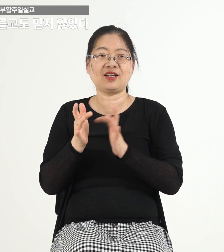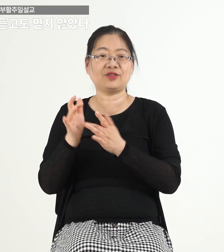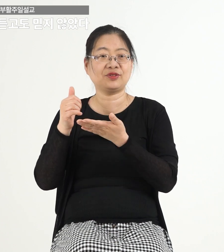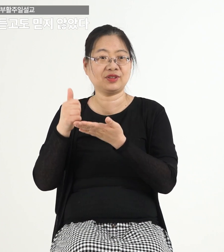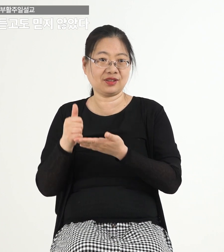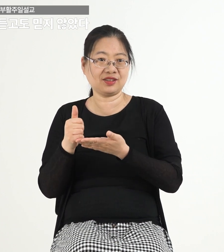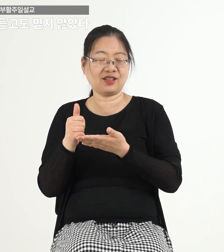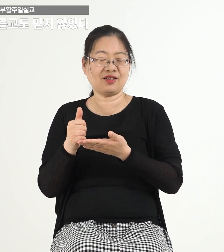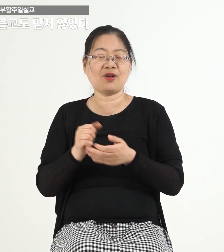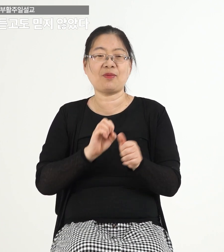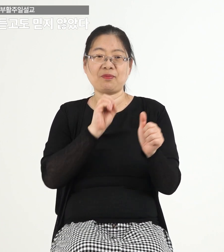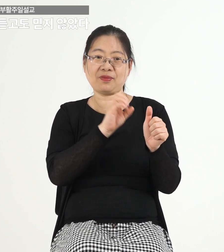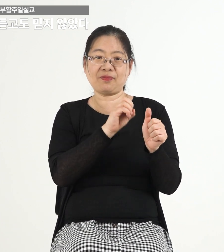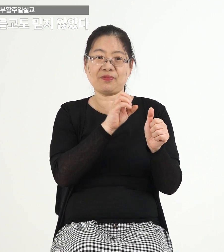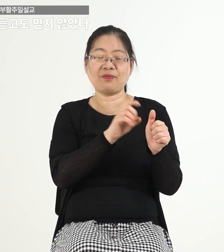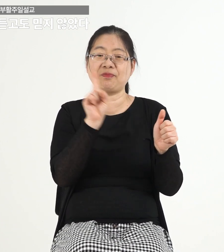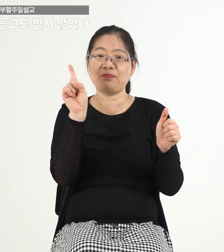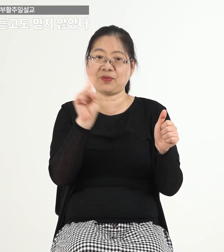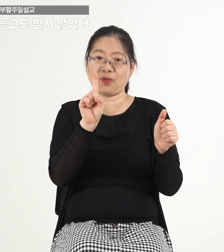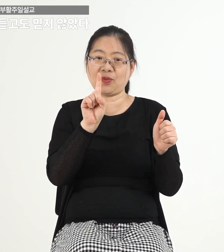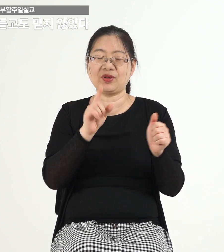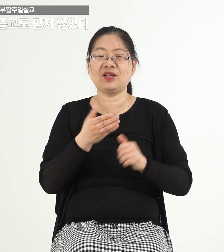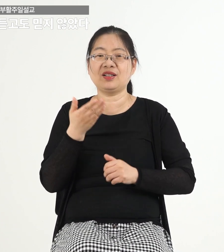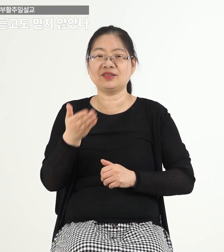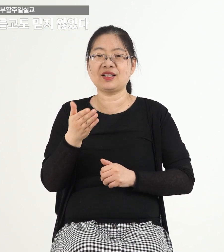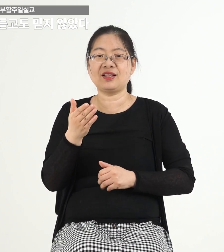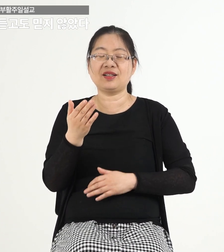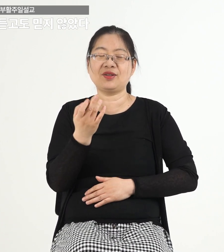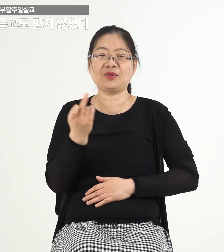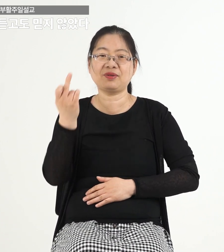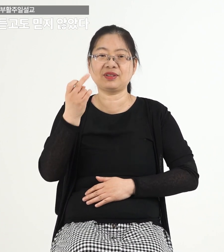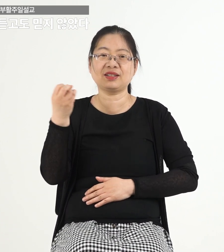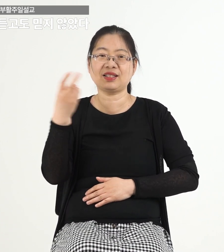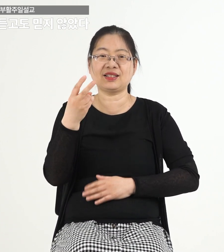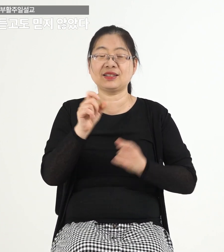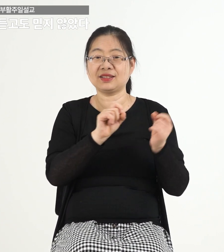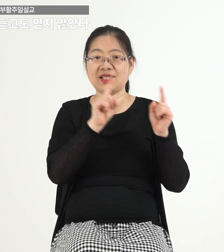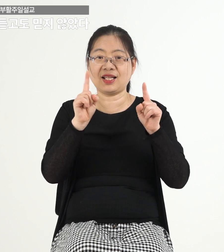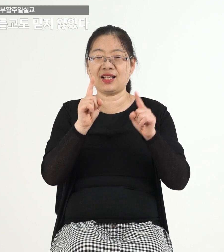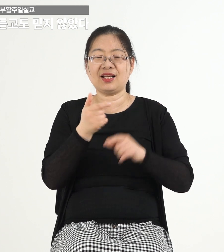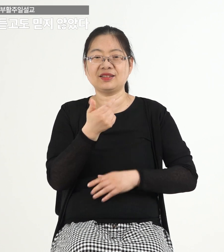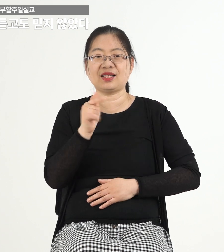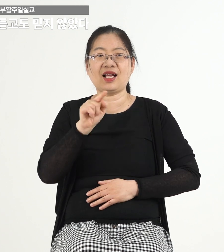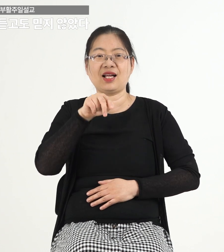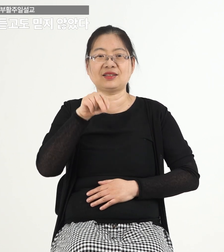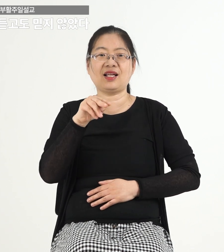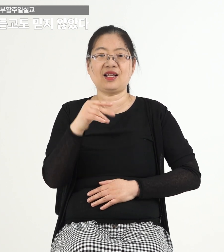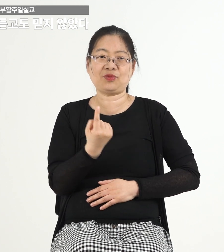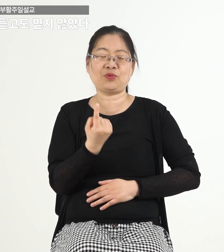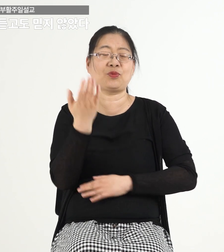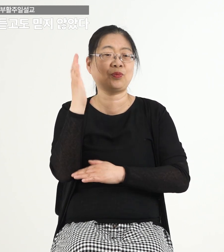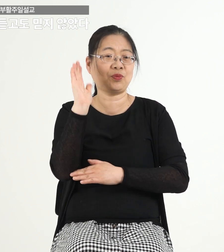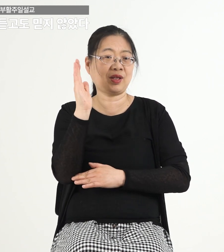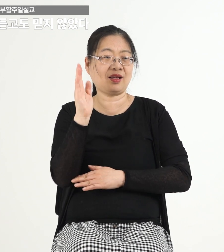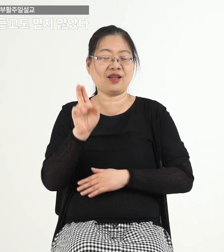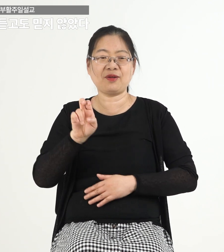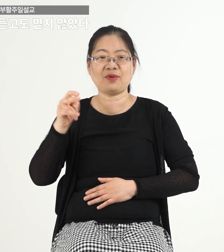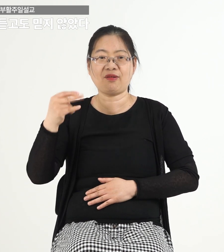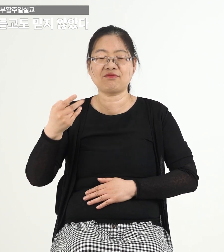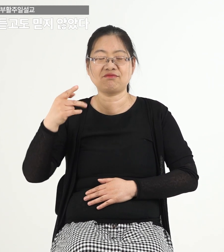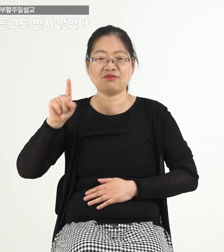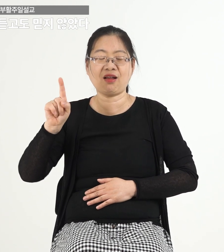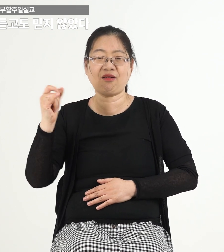예수께서 이르시되 네 오라비가 다시 살아나리라. 나사로 이야기죠.